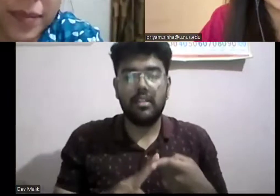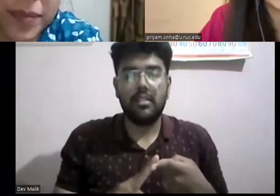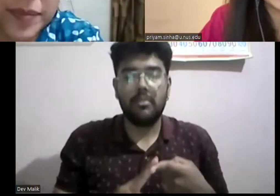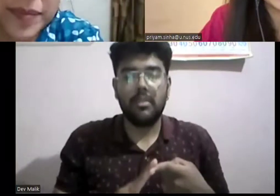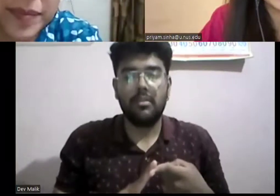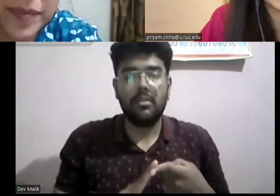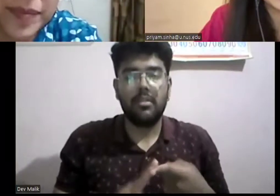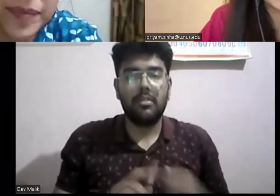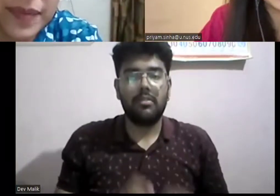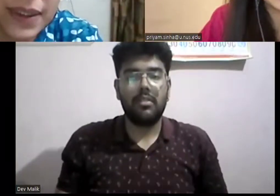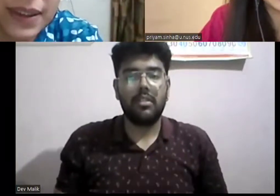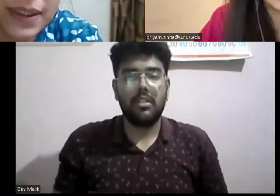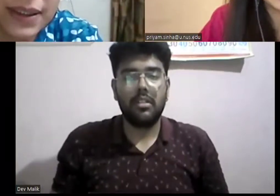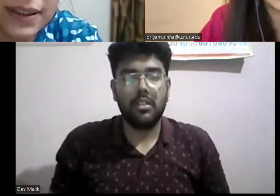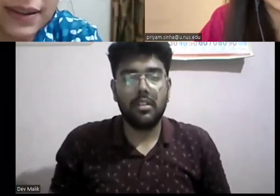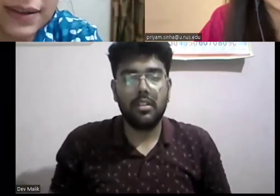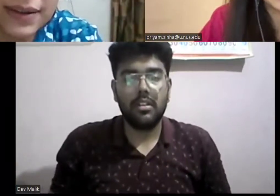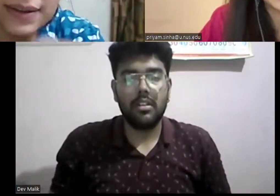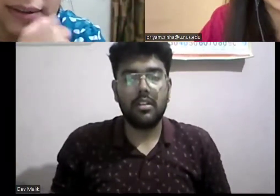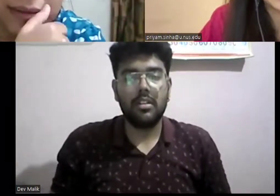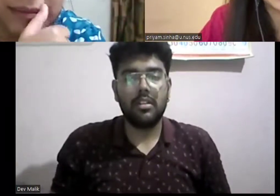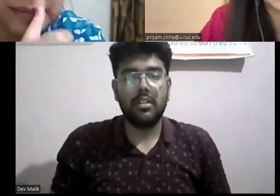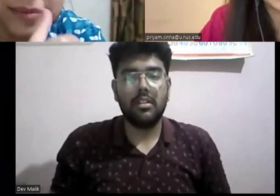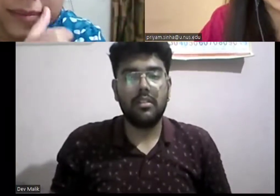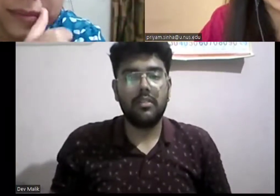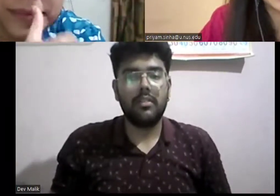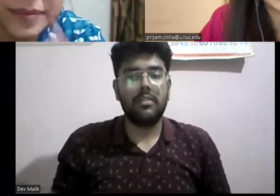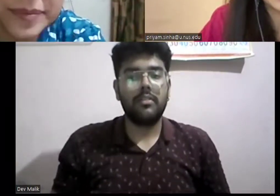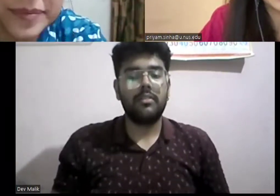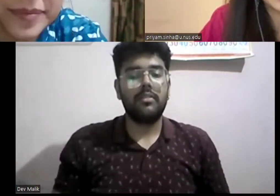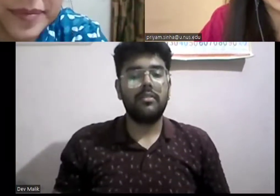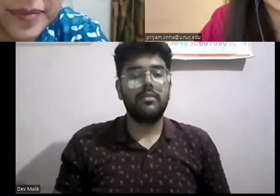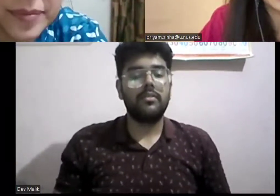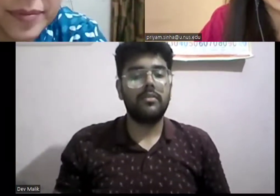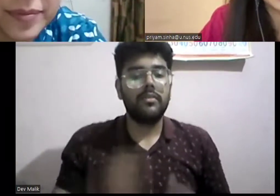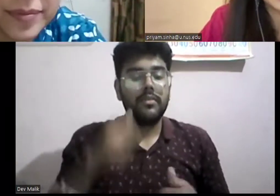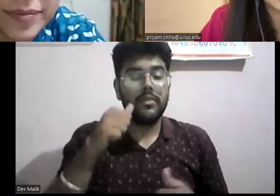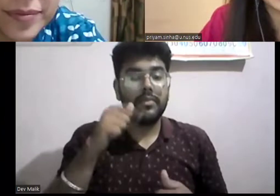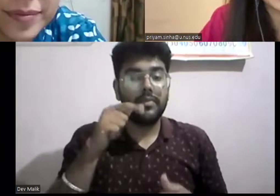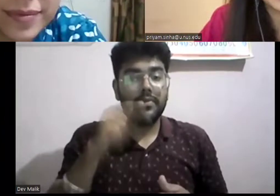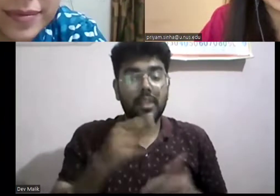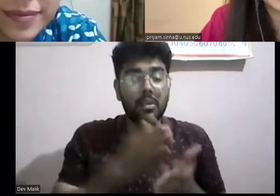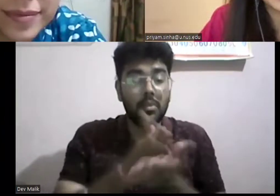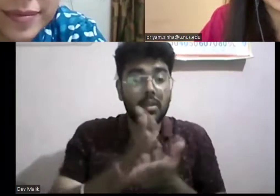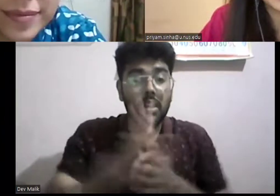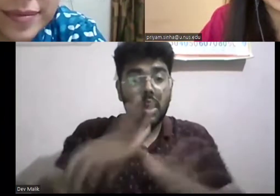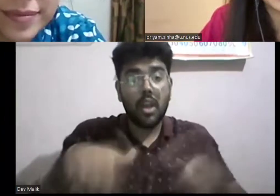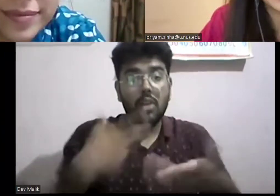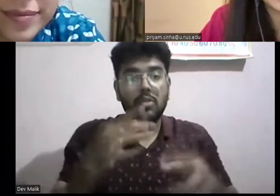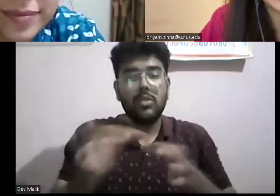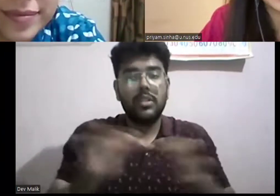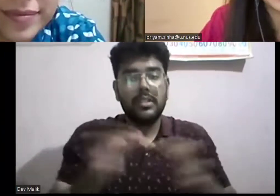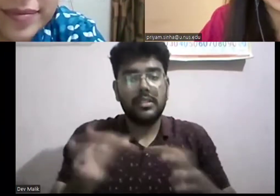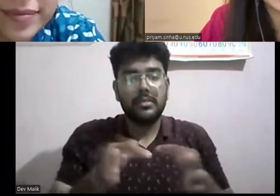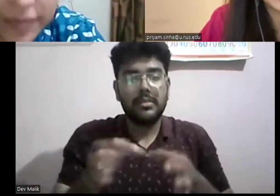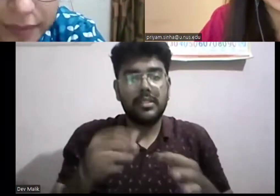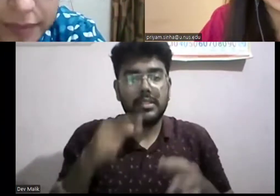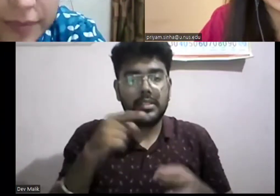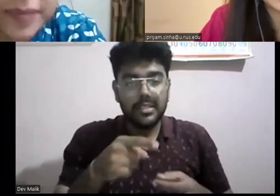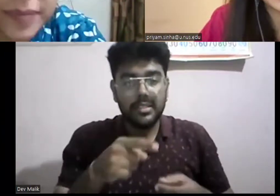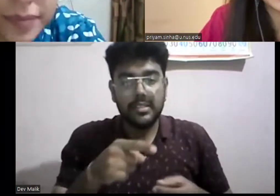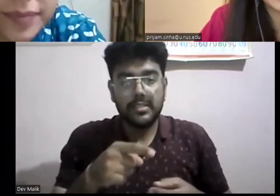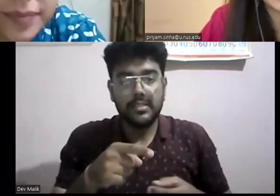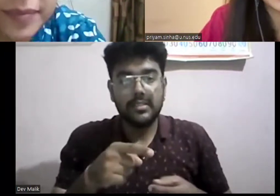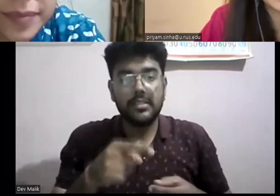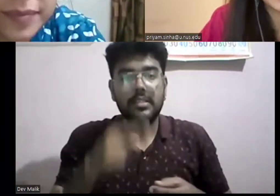हैं. Yes. So the way you explained, or the way I interpreted,